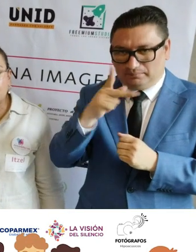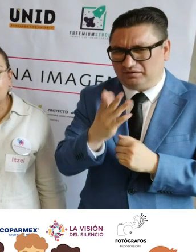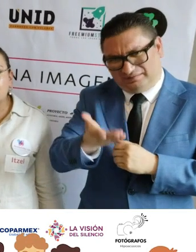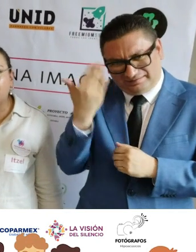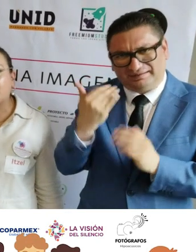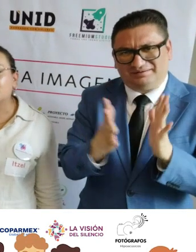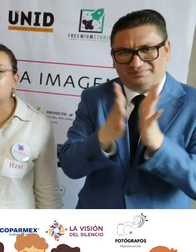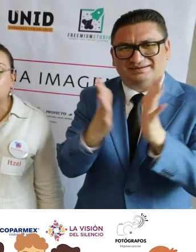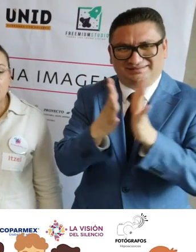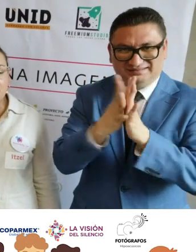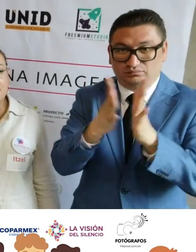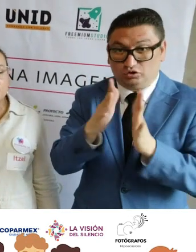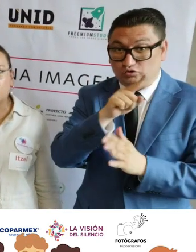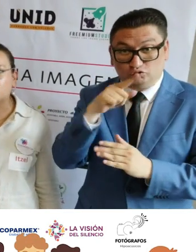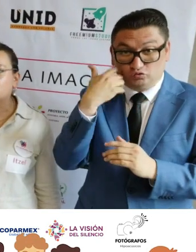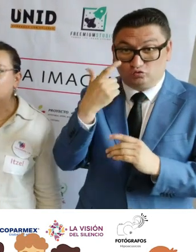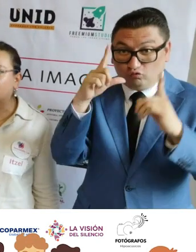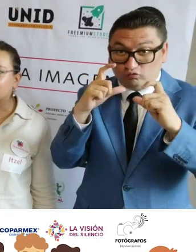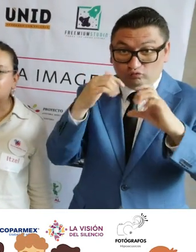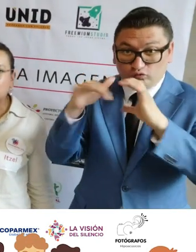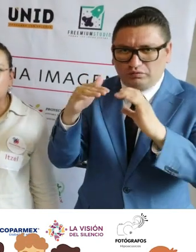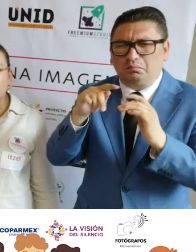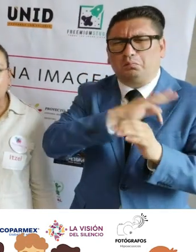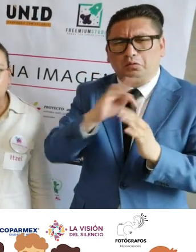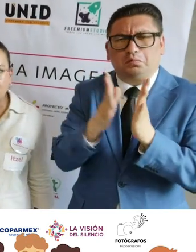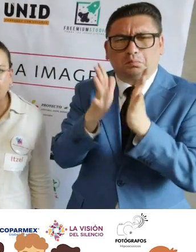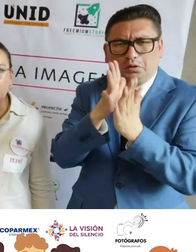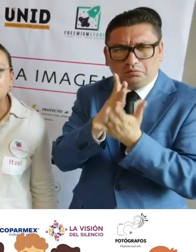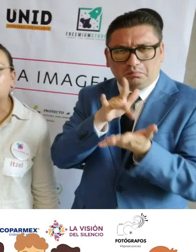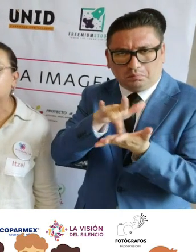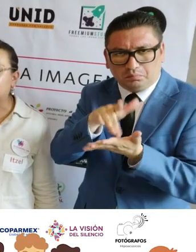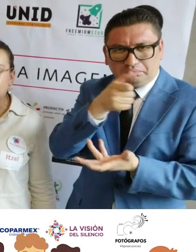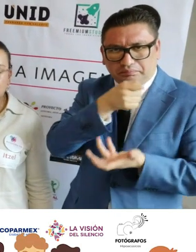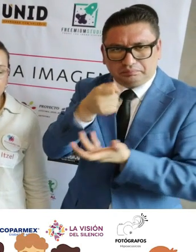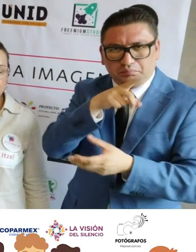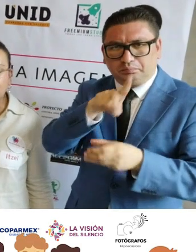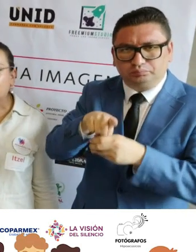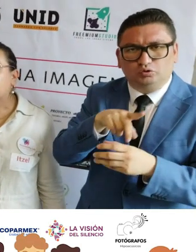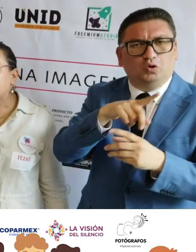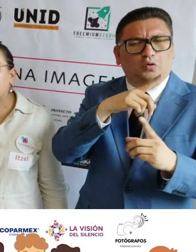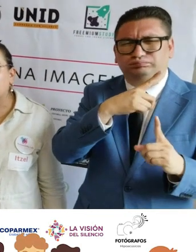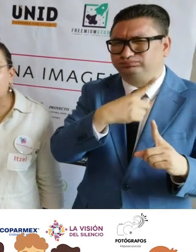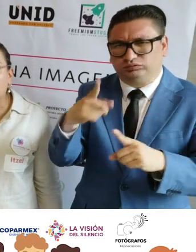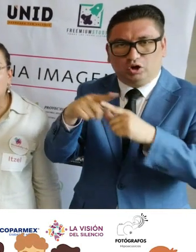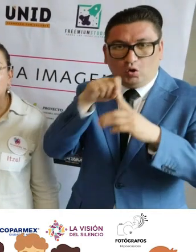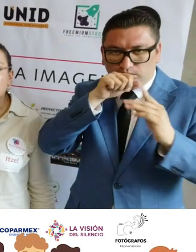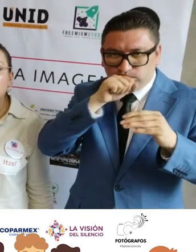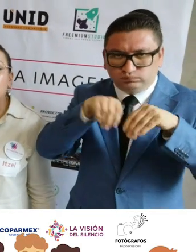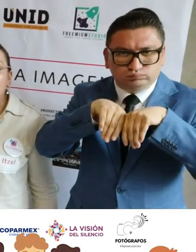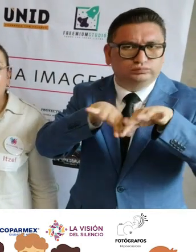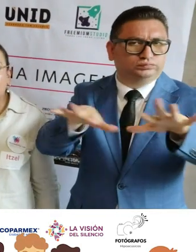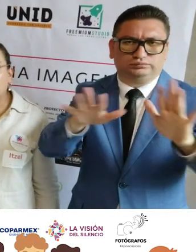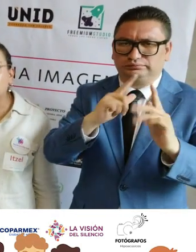anímense a participar y si no quieren mandar sus fotos pueden participar como patrocinadores pueden participar difundiendo el